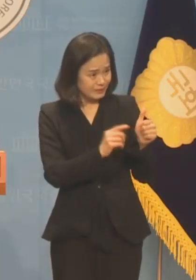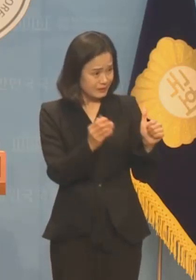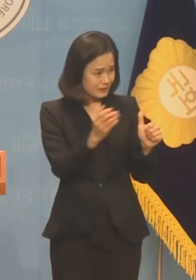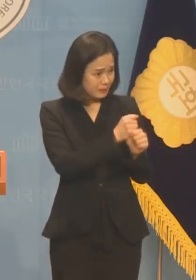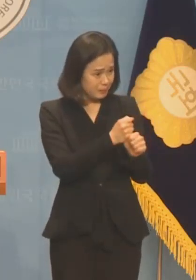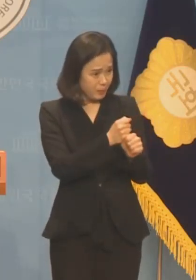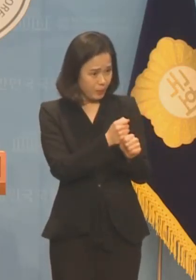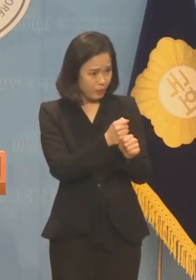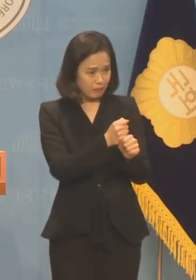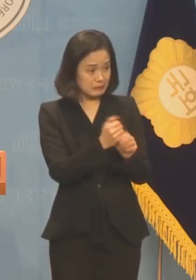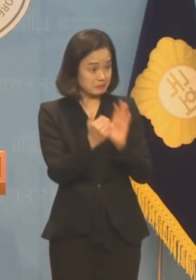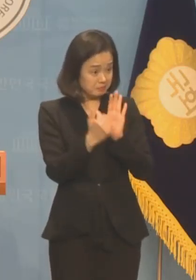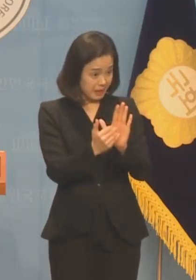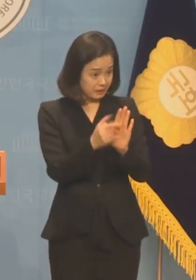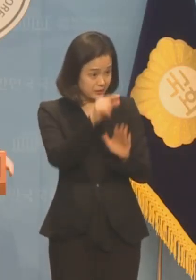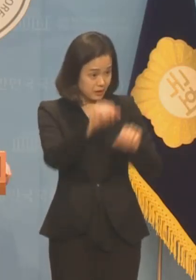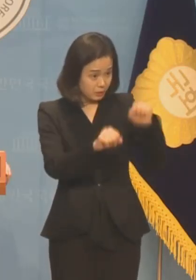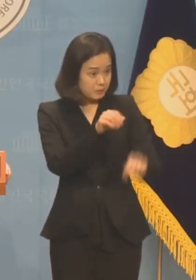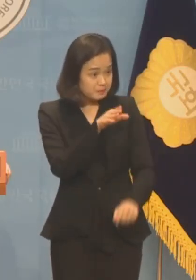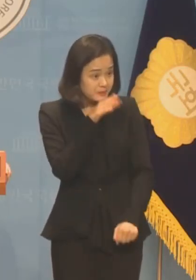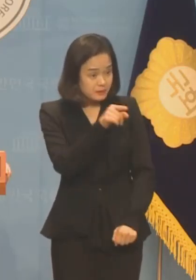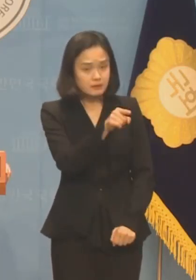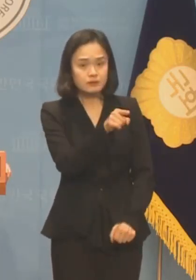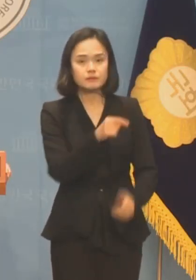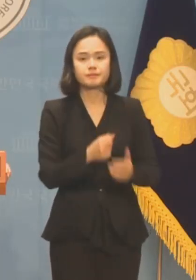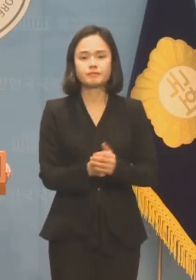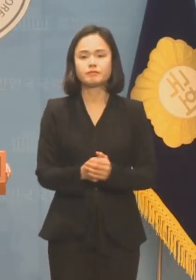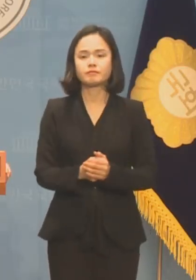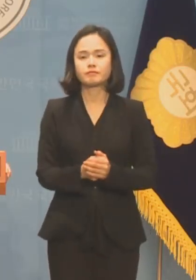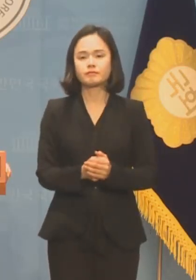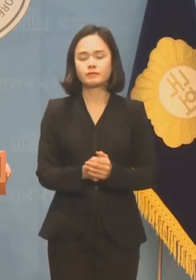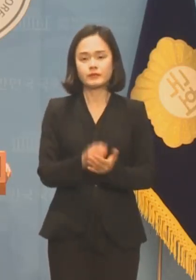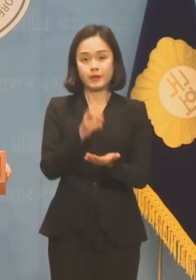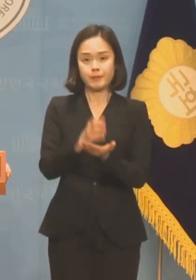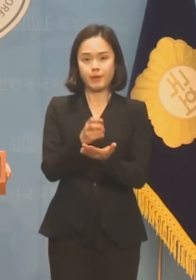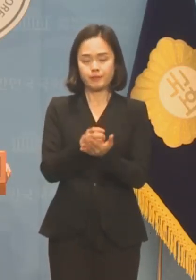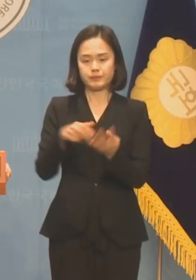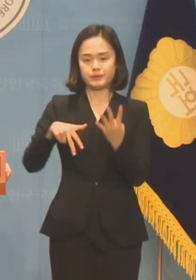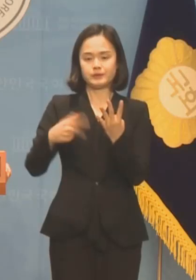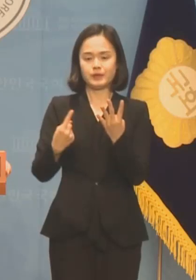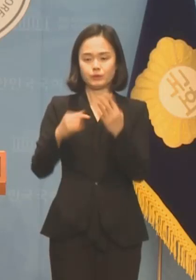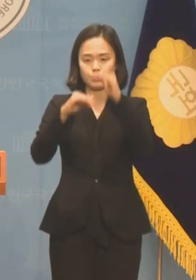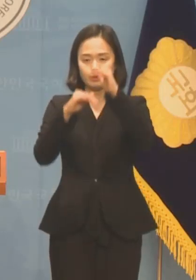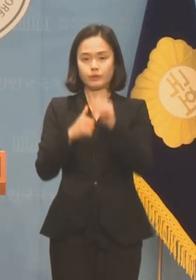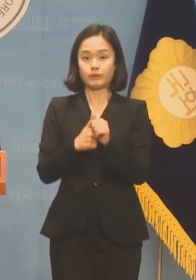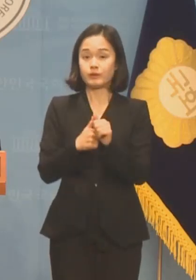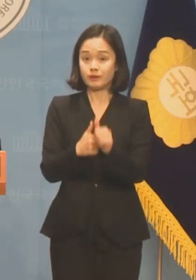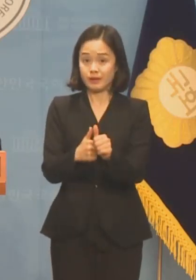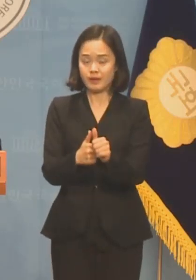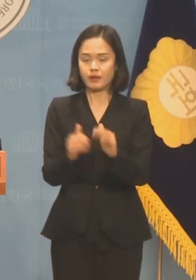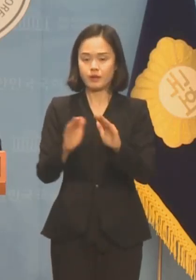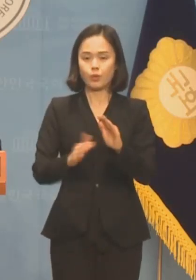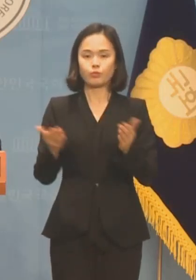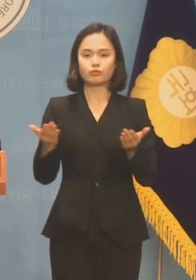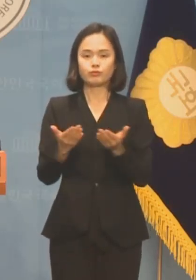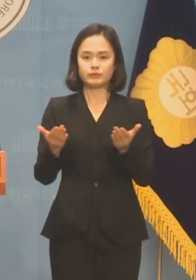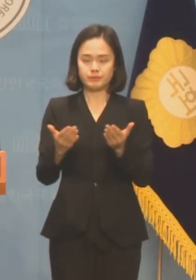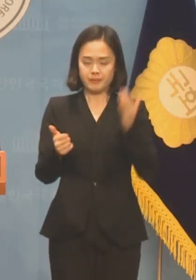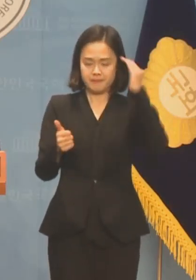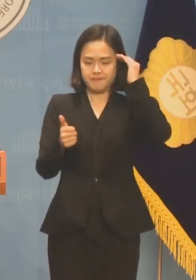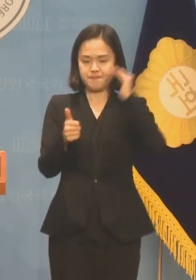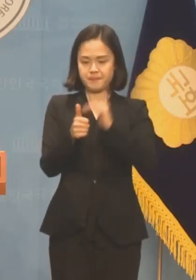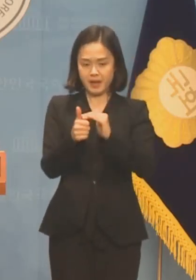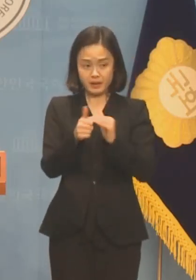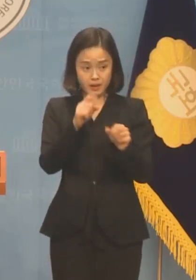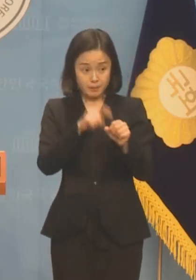것이므로 폭력행위 등 처벌에 관한 법률 제4조에 의거 공무집행 방해 목적이